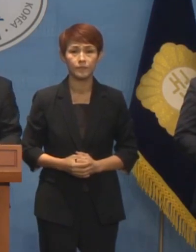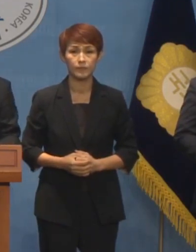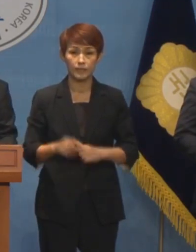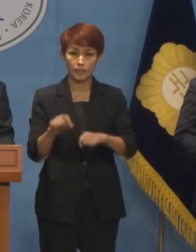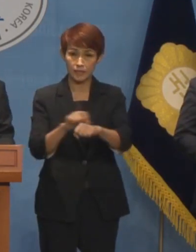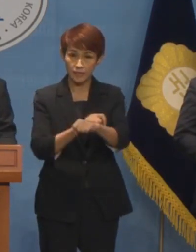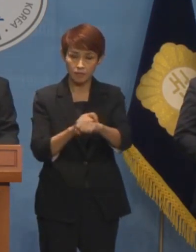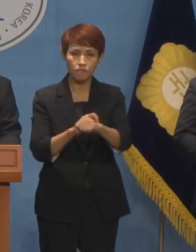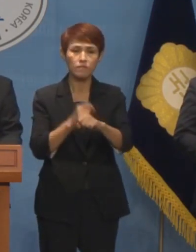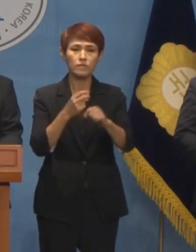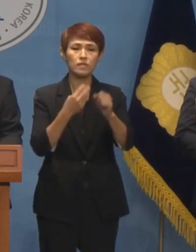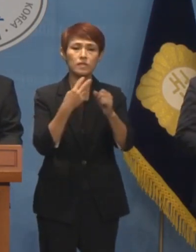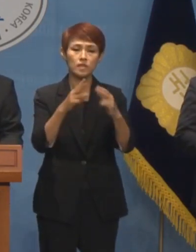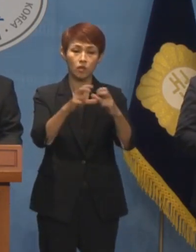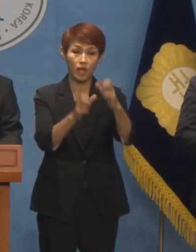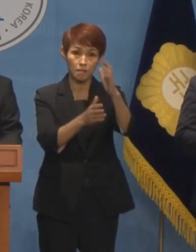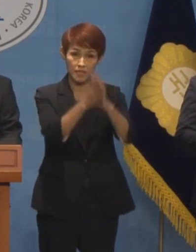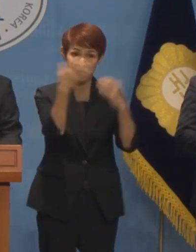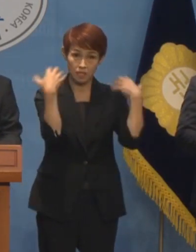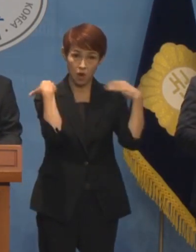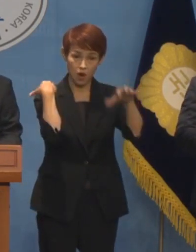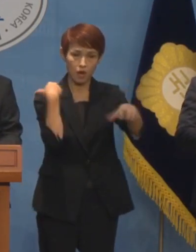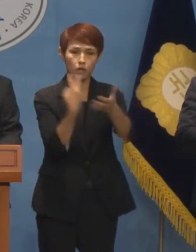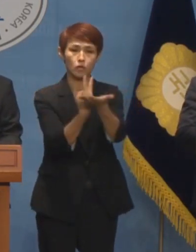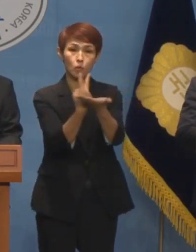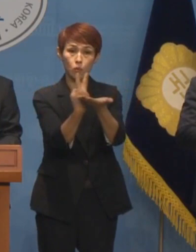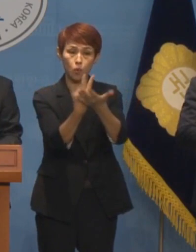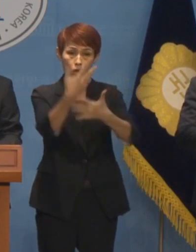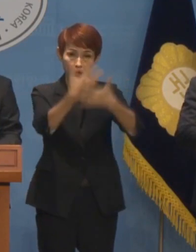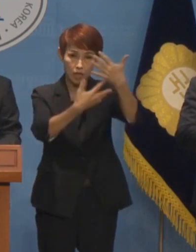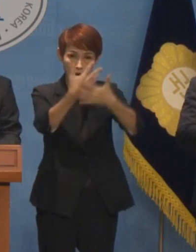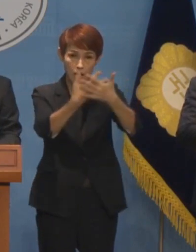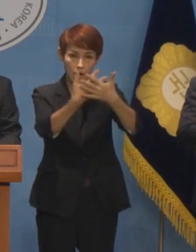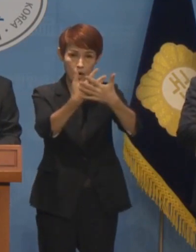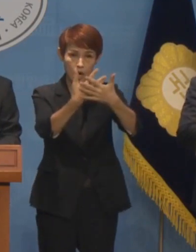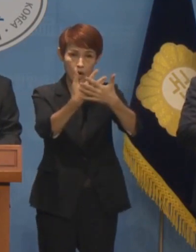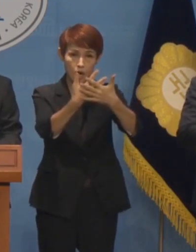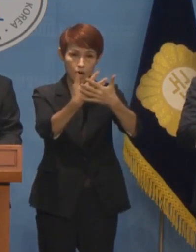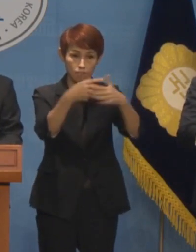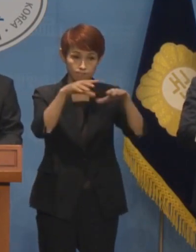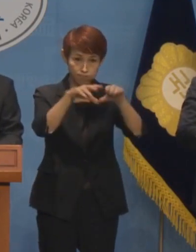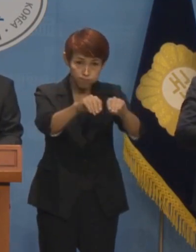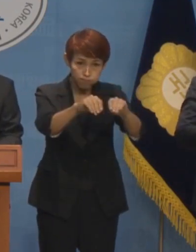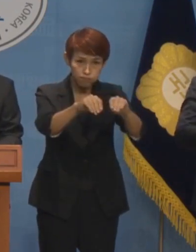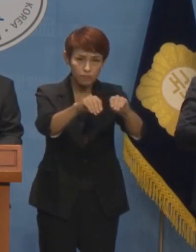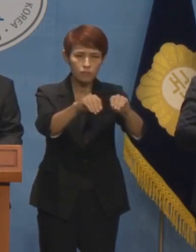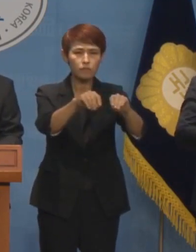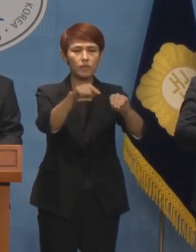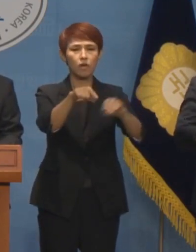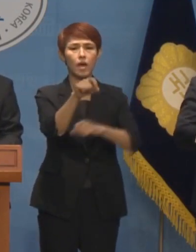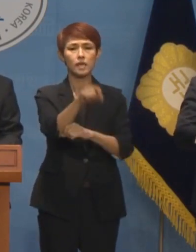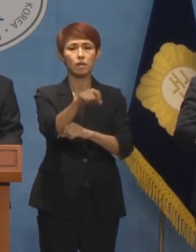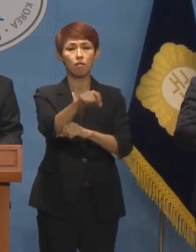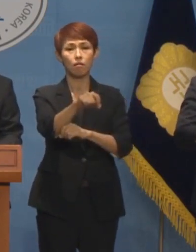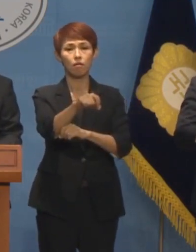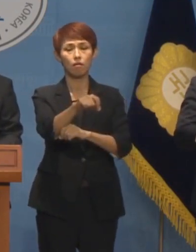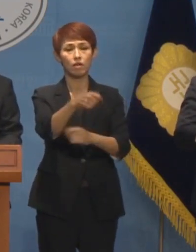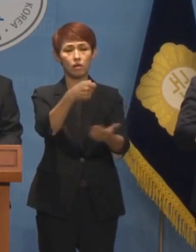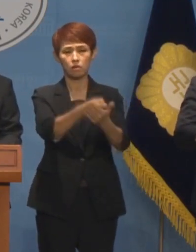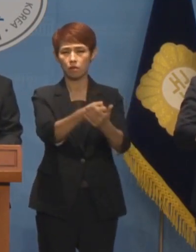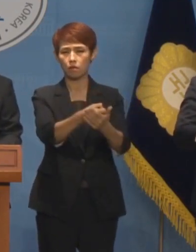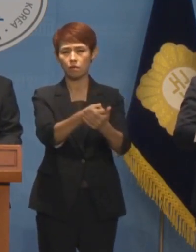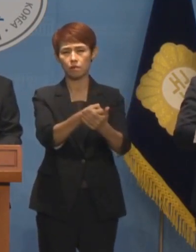특히 성남시청의 독도 영상 송출 중단은 단순한 행정적 결정으로 볼